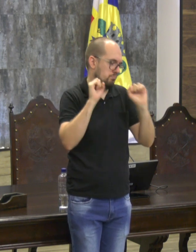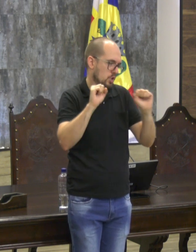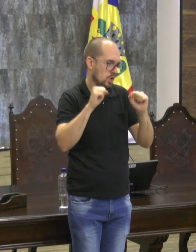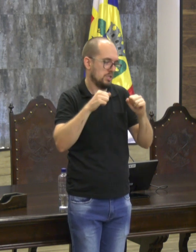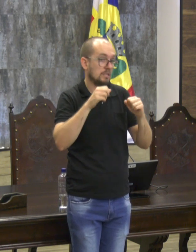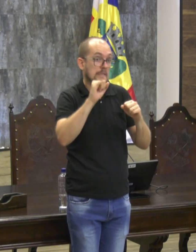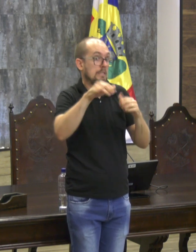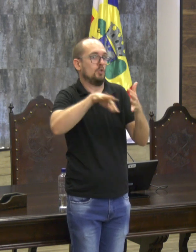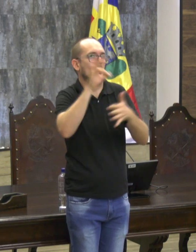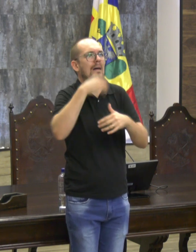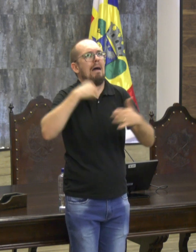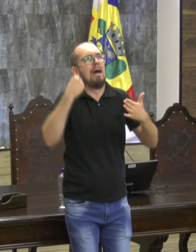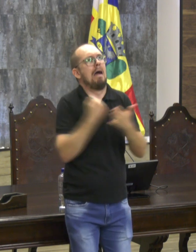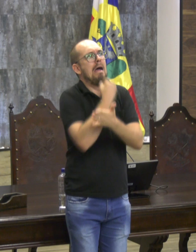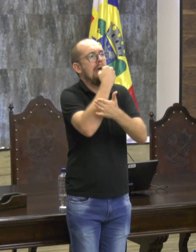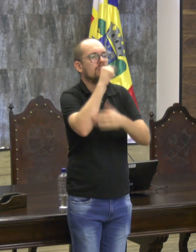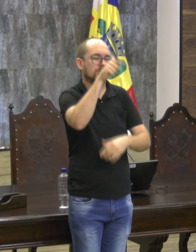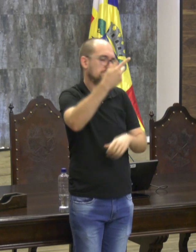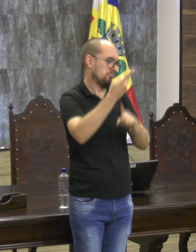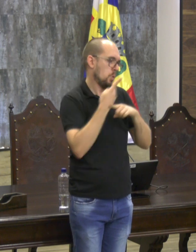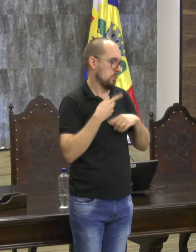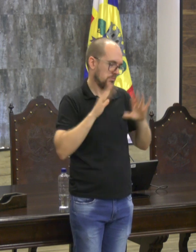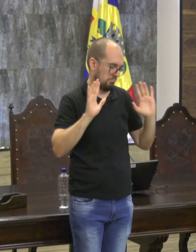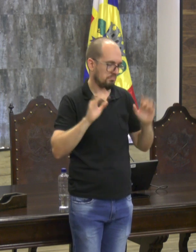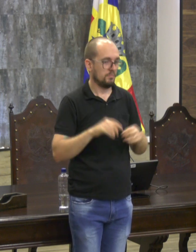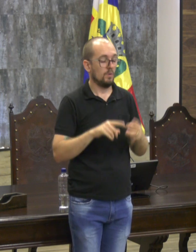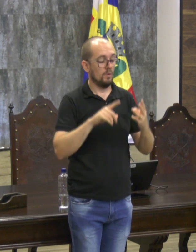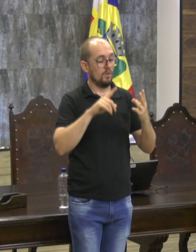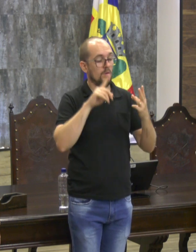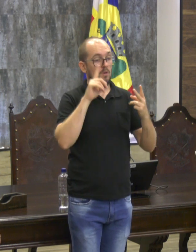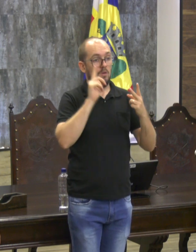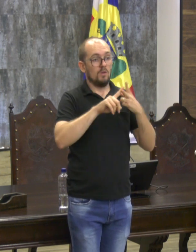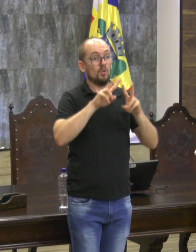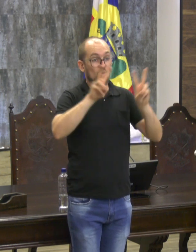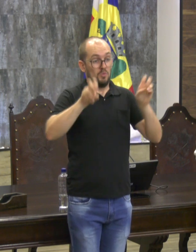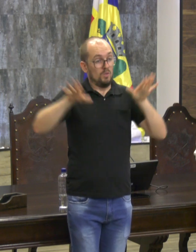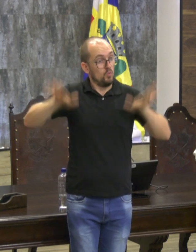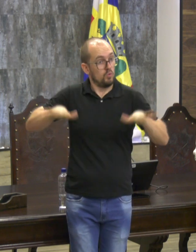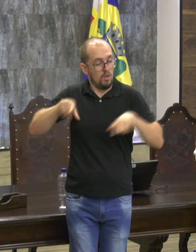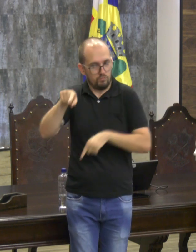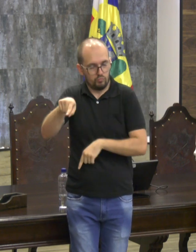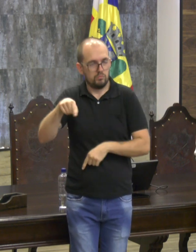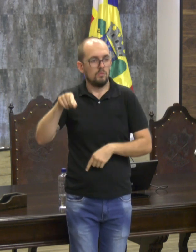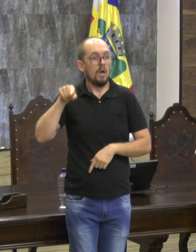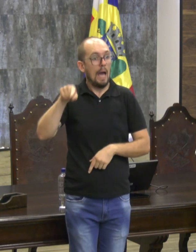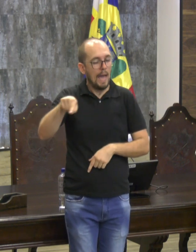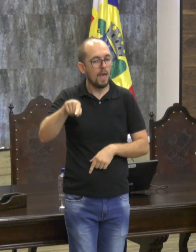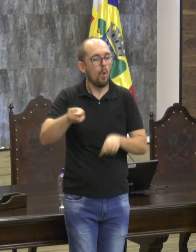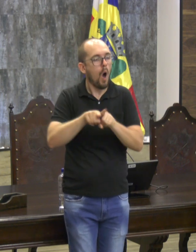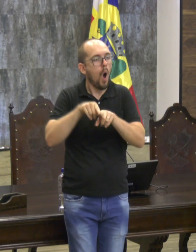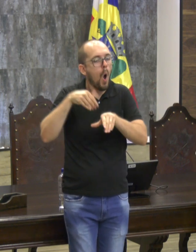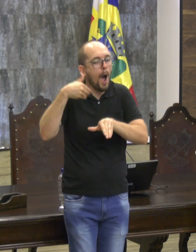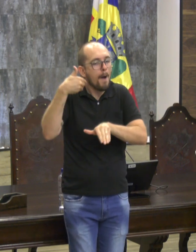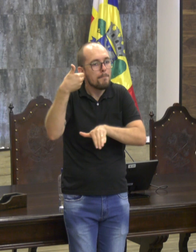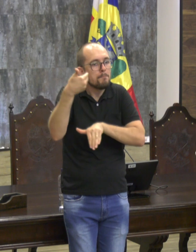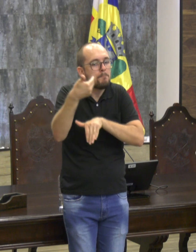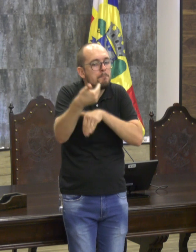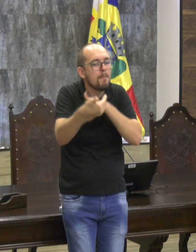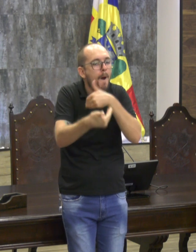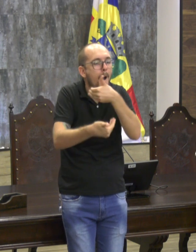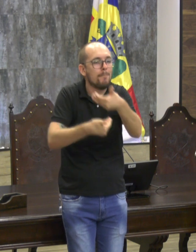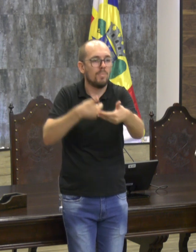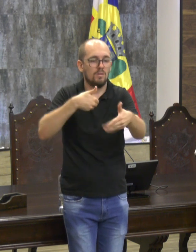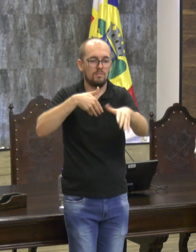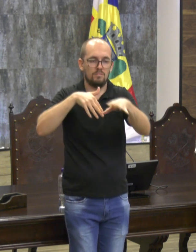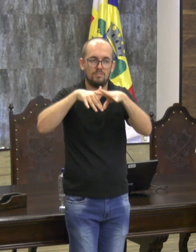não for sorteado. Em relação ao Gustavo, o Gustavo está em processo de aquisição, né, da língua de